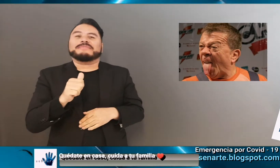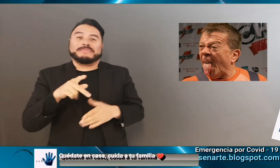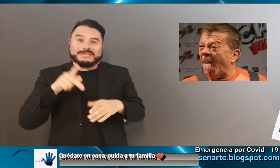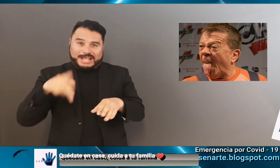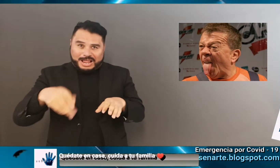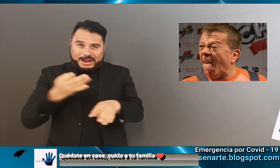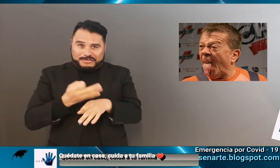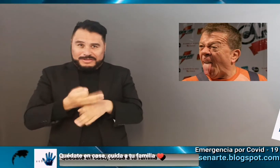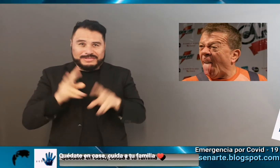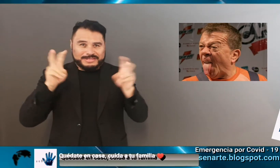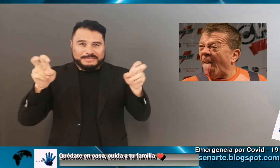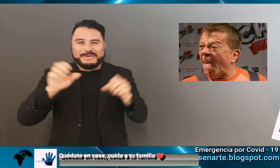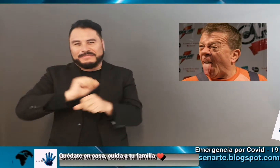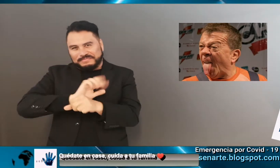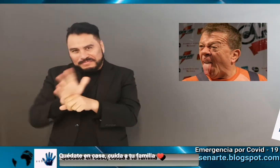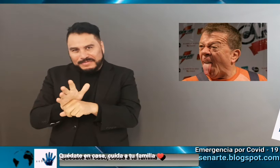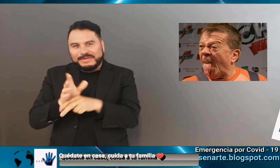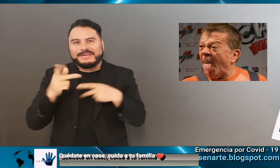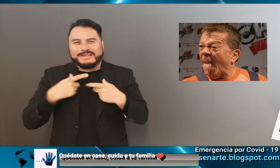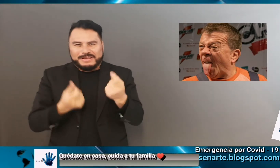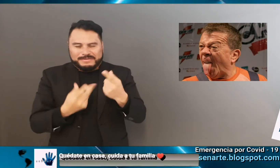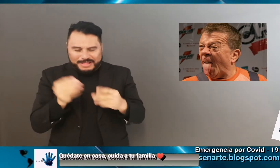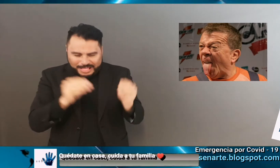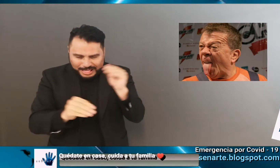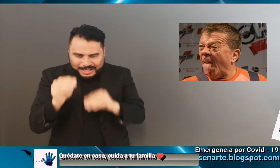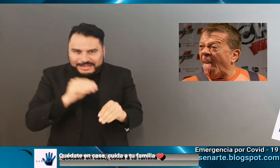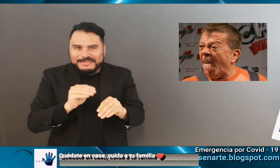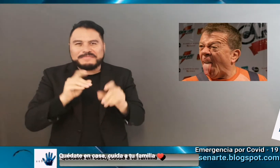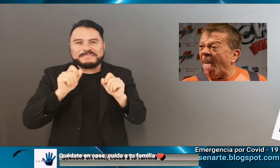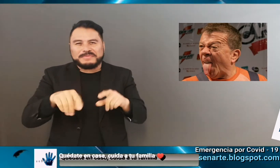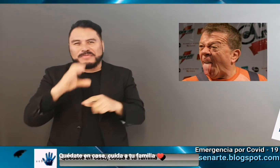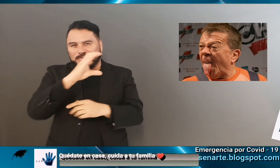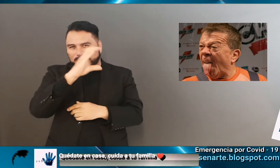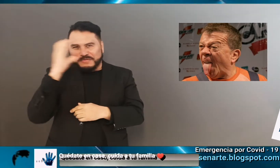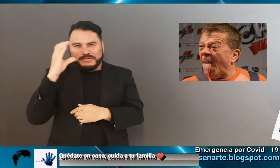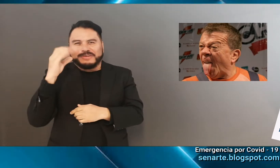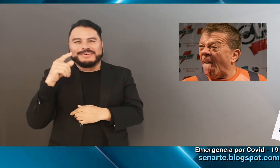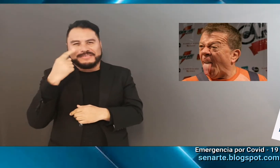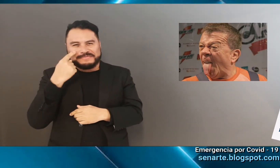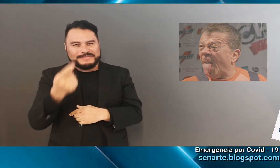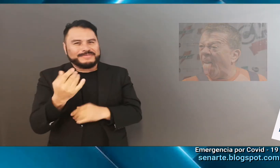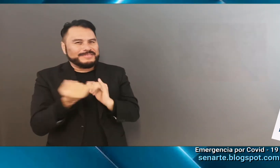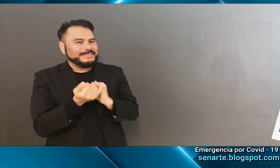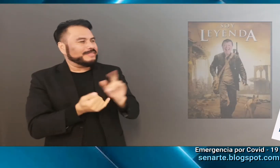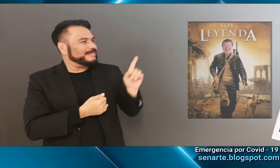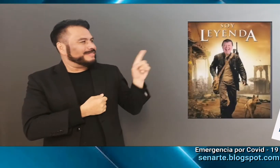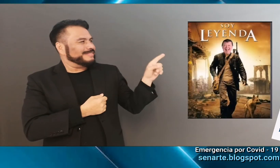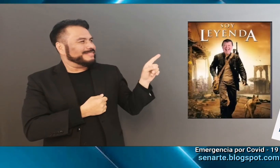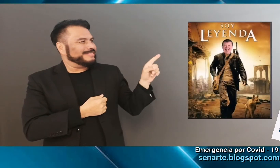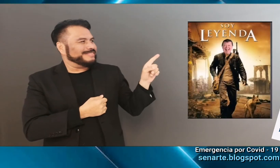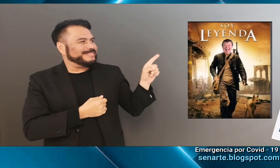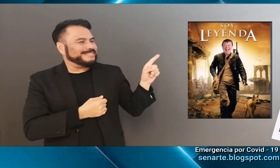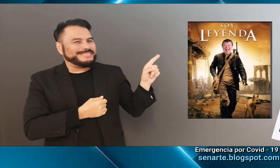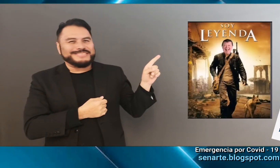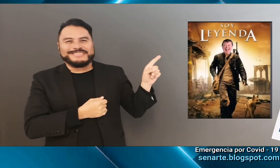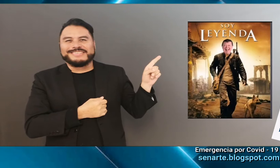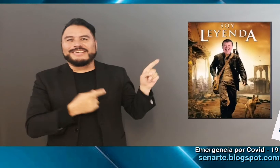cada día es el coronavirus, han creado imágenes donde, entre otras cosas, ponen su rostro en el póster de la